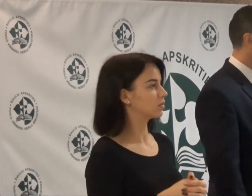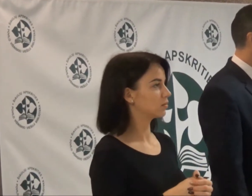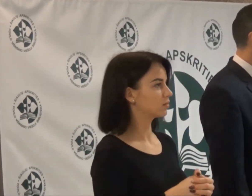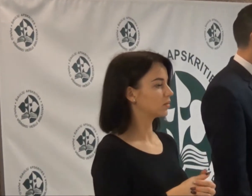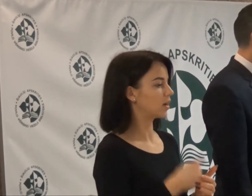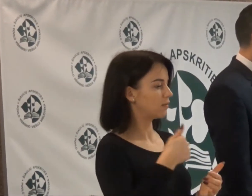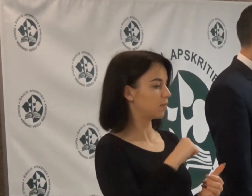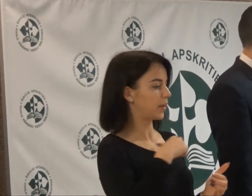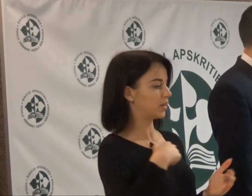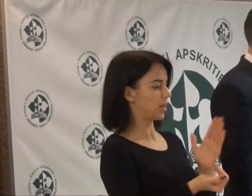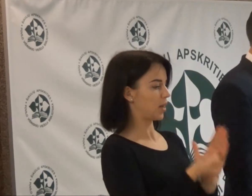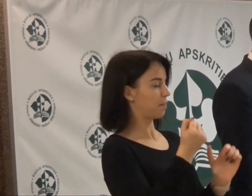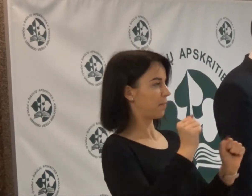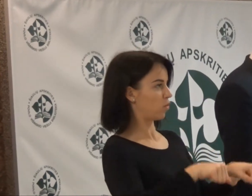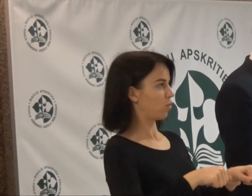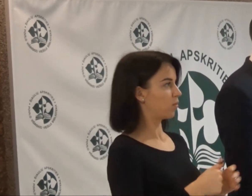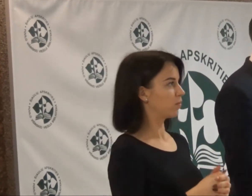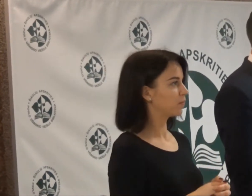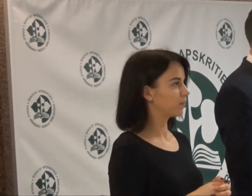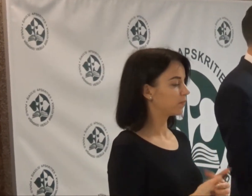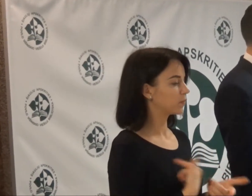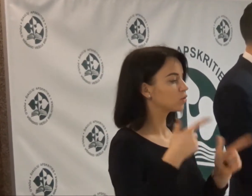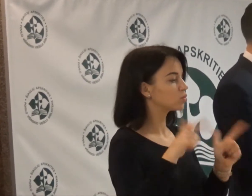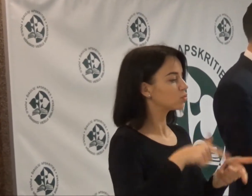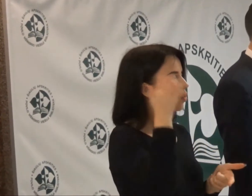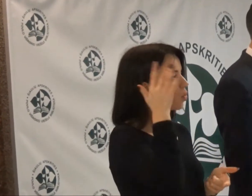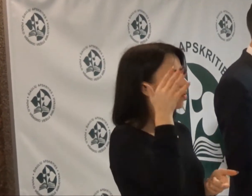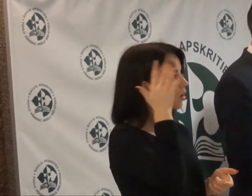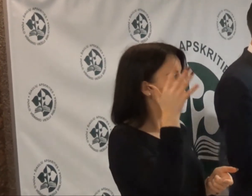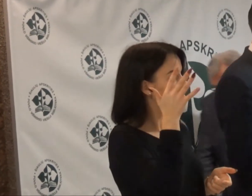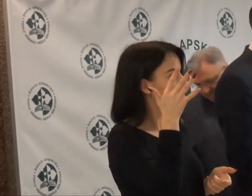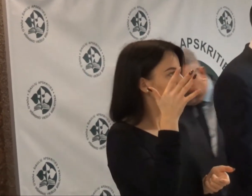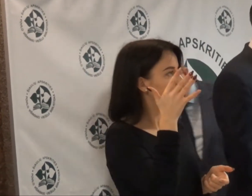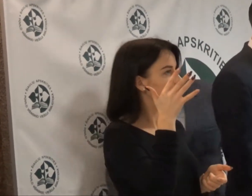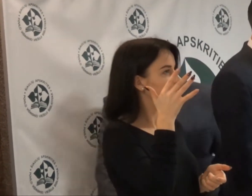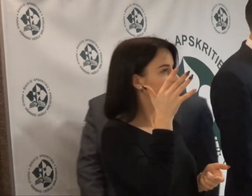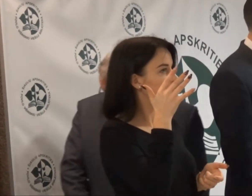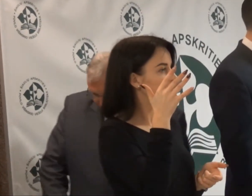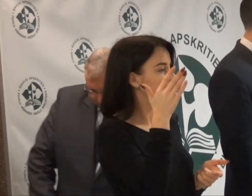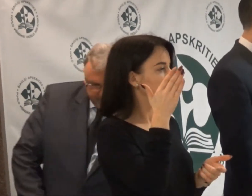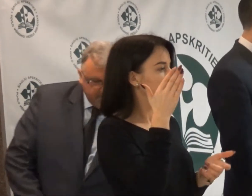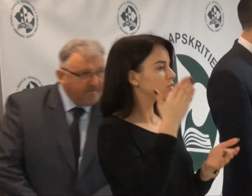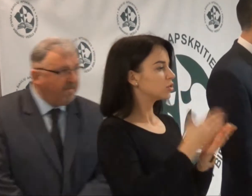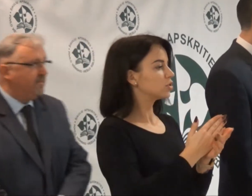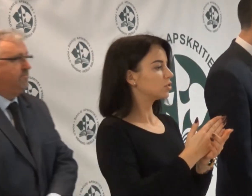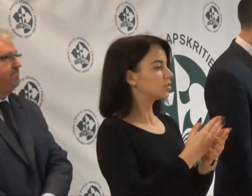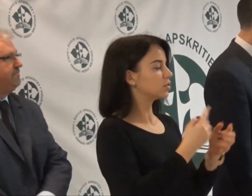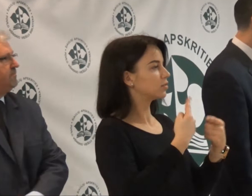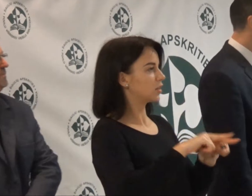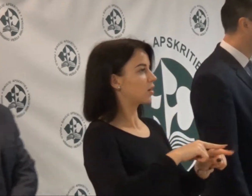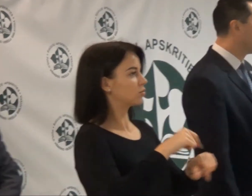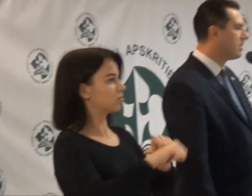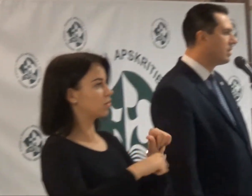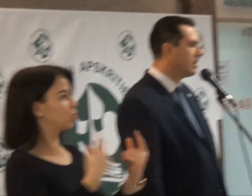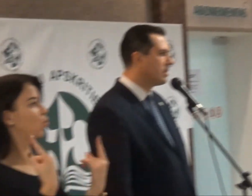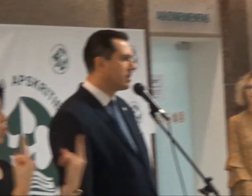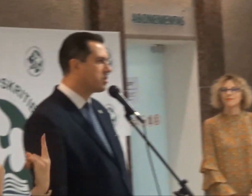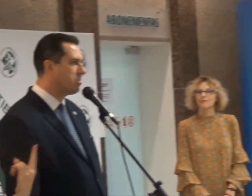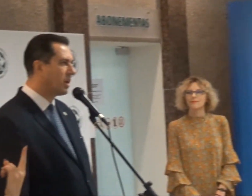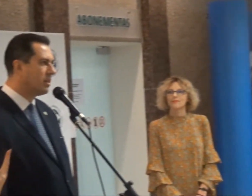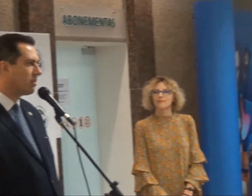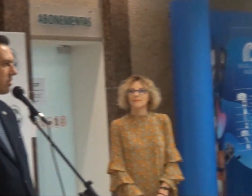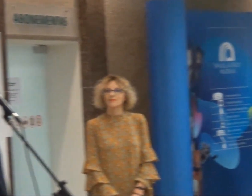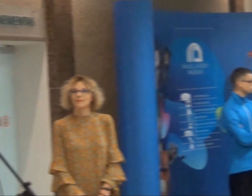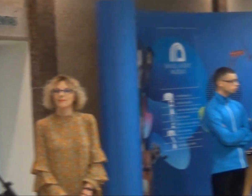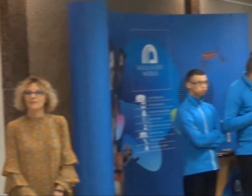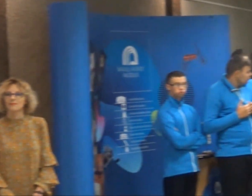mus pasiektų. Ir tikrai, manau, kad ir turime technokratinį amžių, ypatingą amžių išgyvenam,